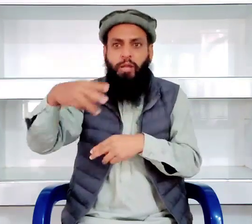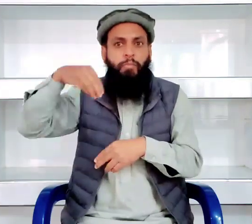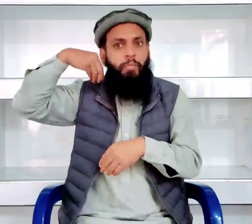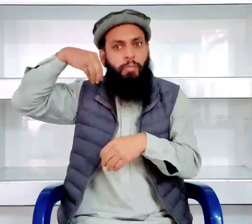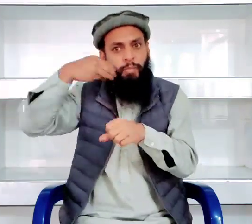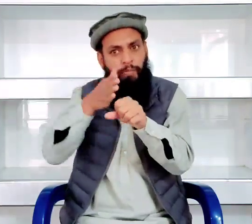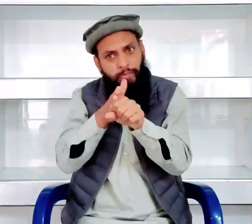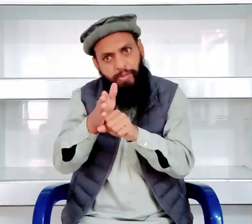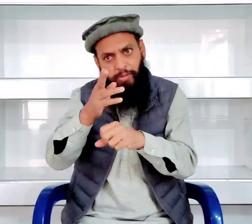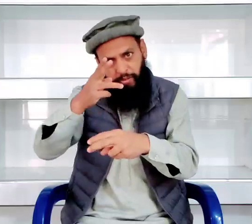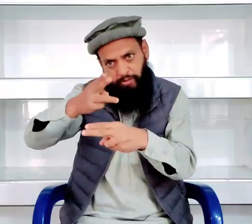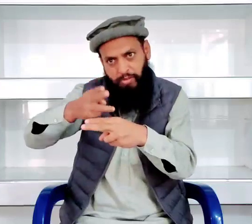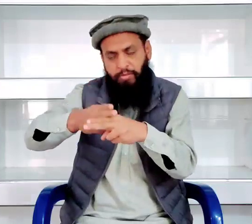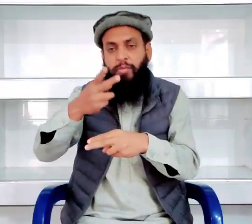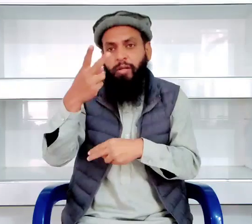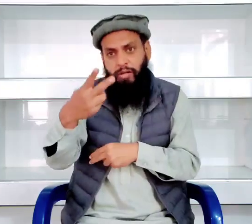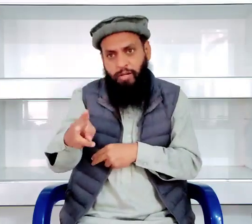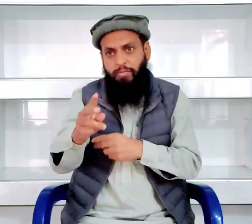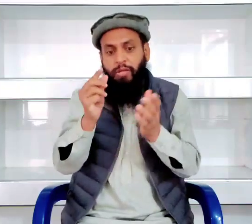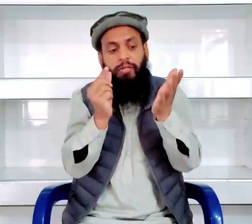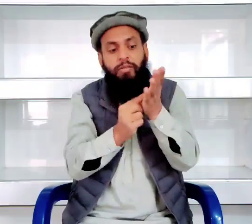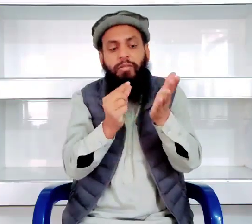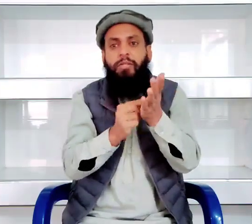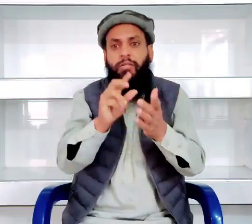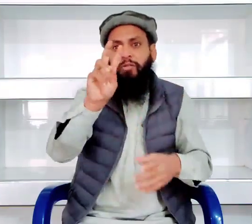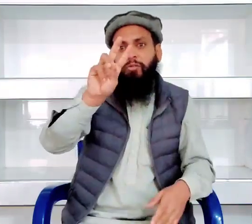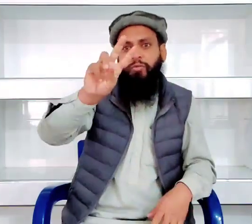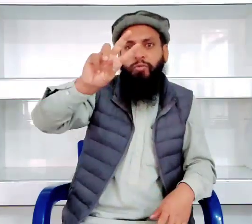اور سورۃ کی آیت نمبر 275 ہے.